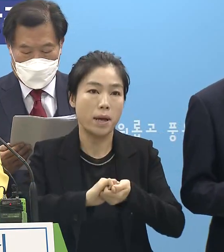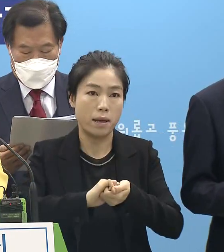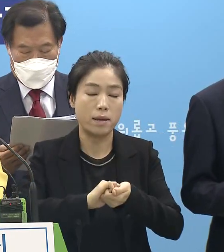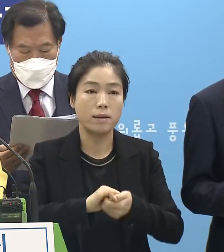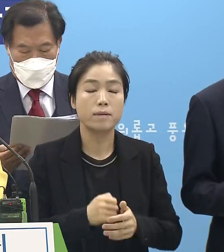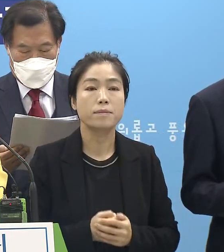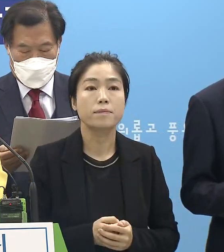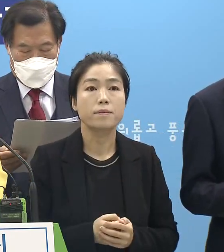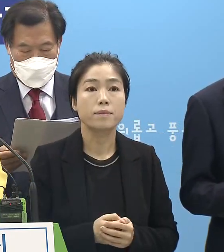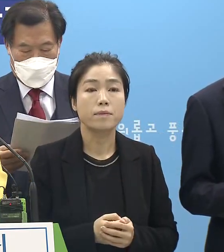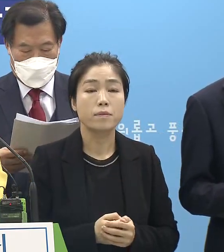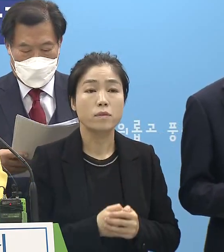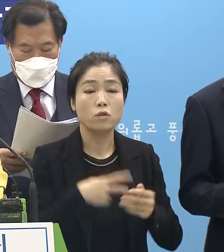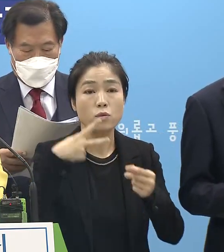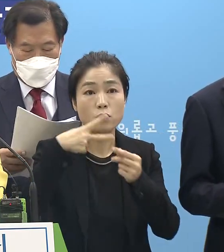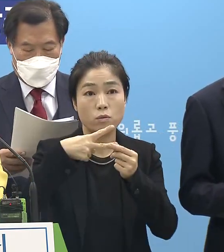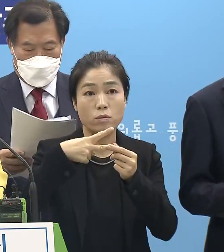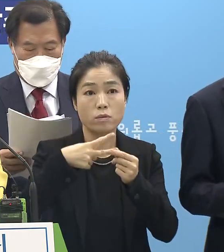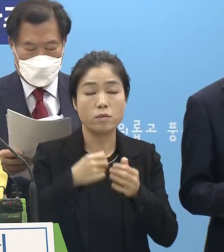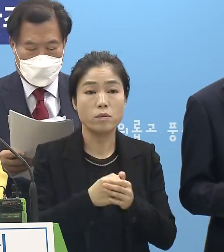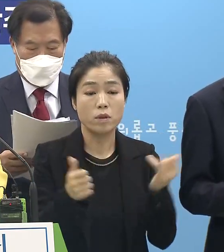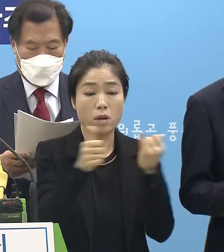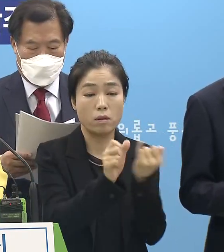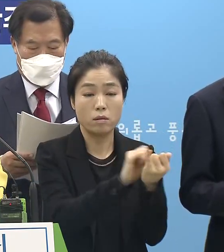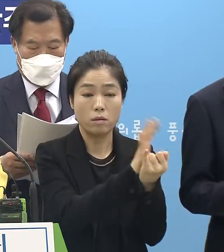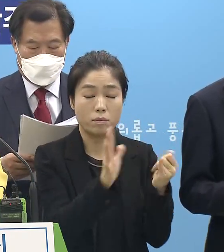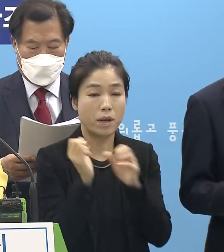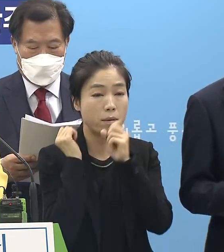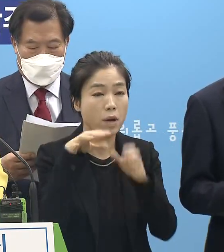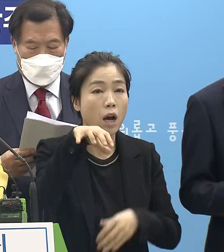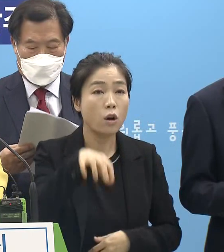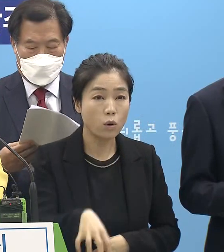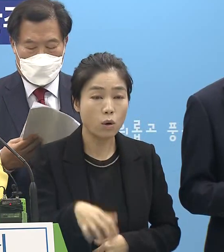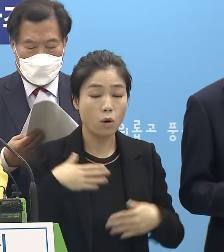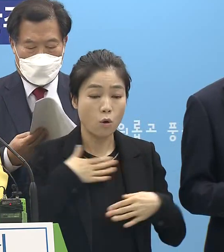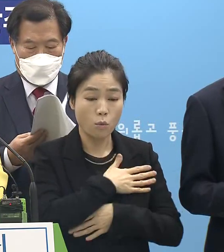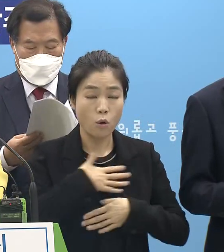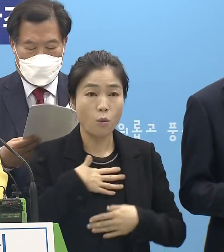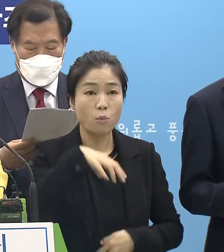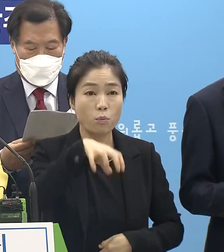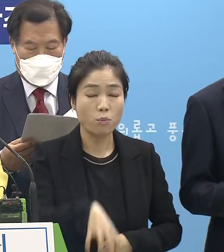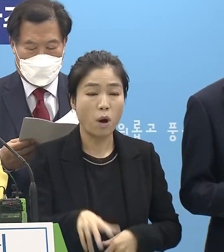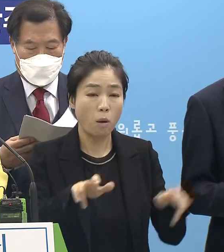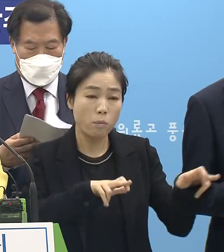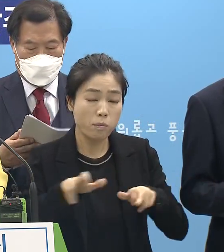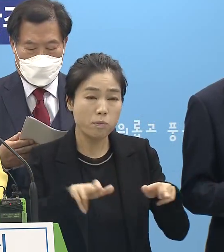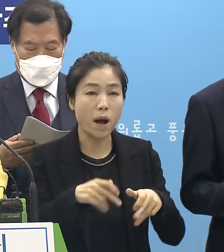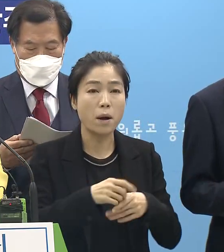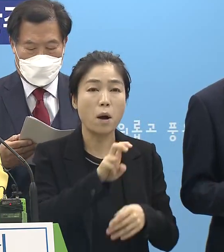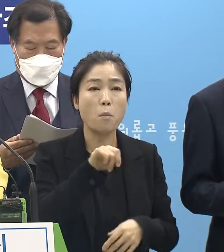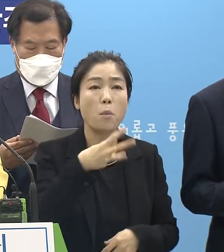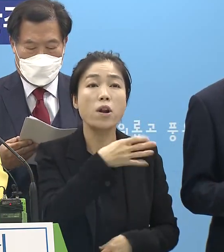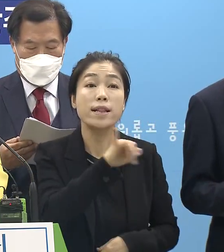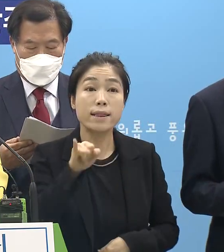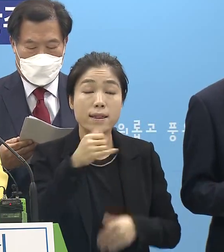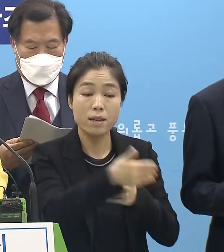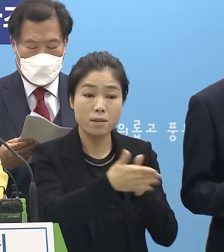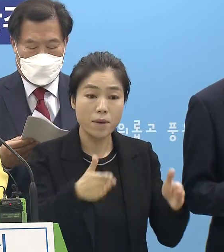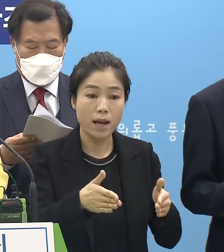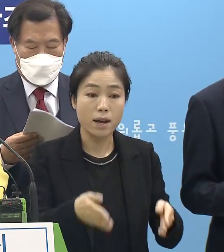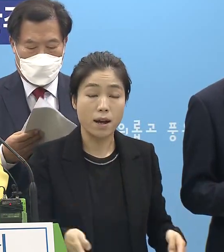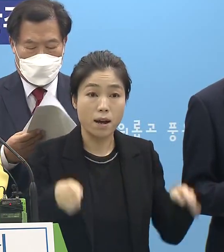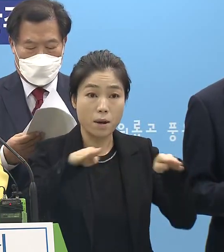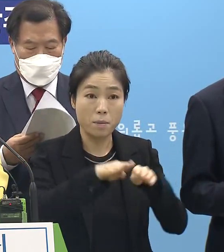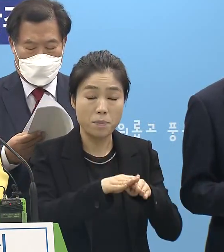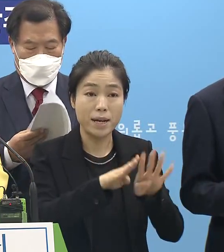제한합니다. 둘째, 결혼식장, 장례식장, 목욕장업, 오락실, 멀티방은 시설